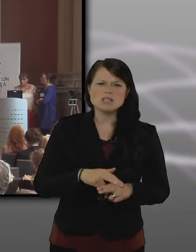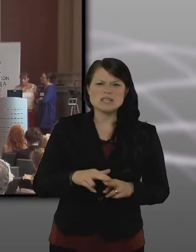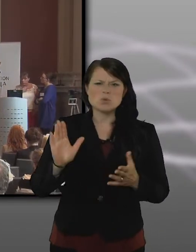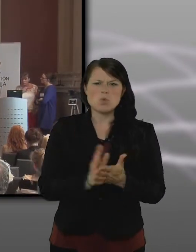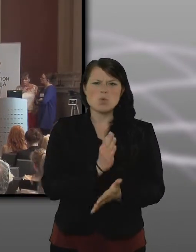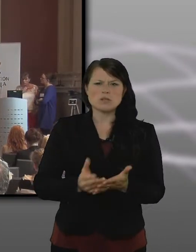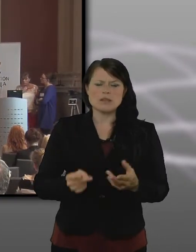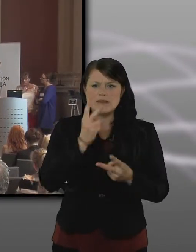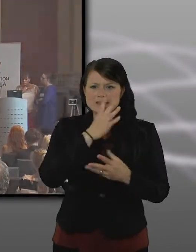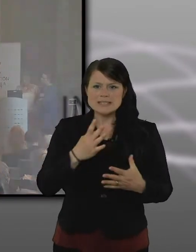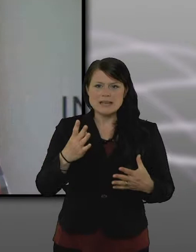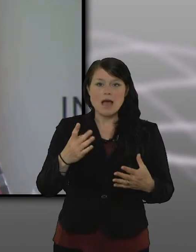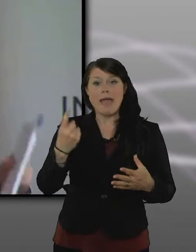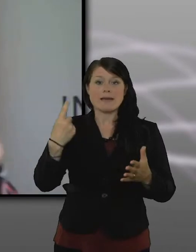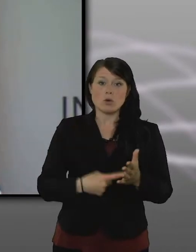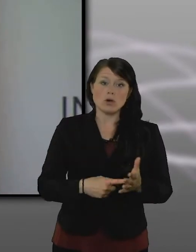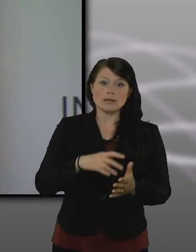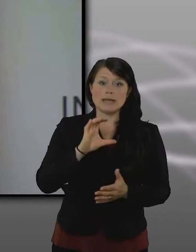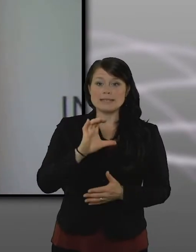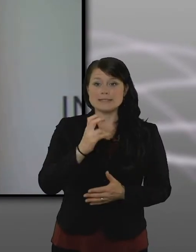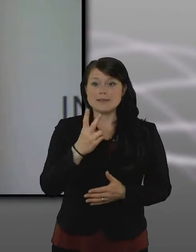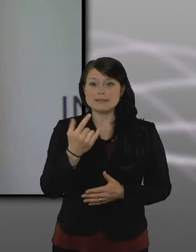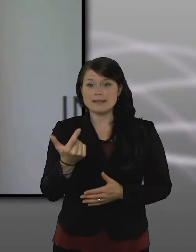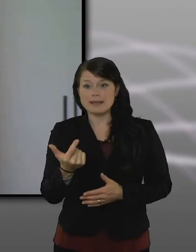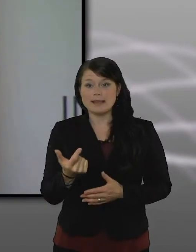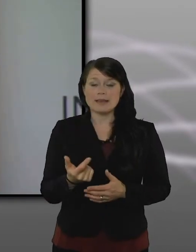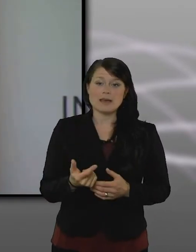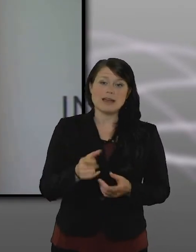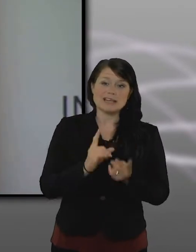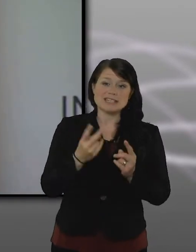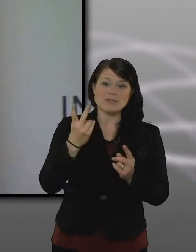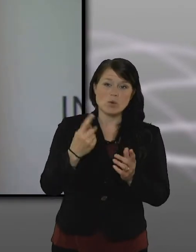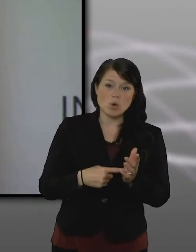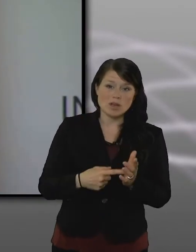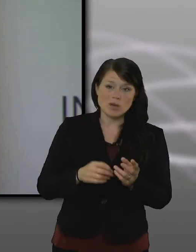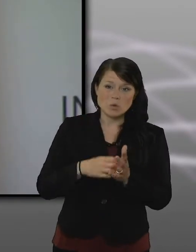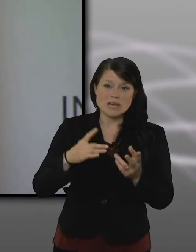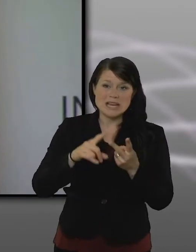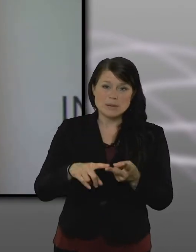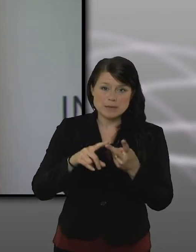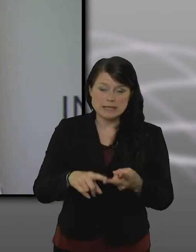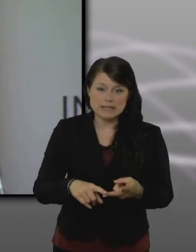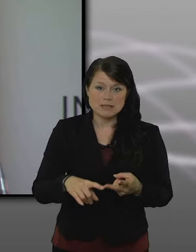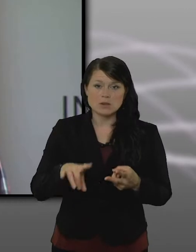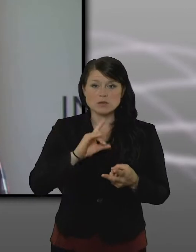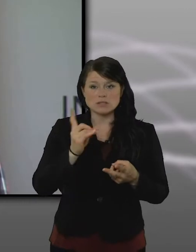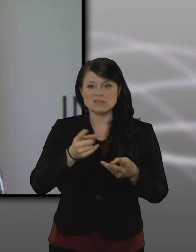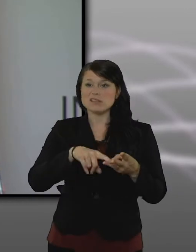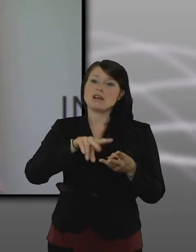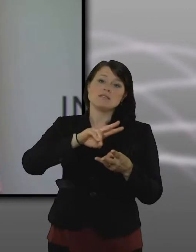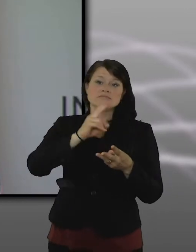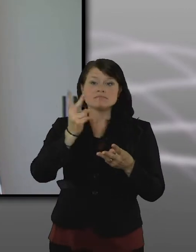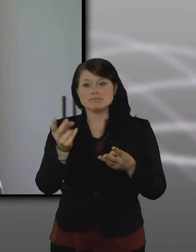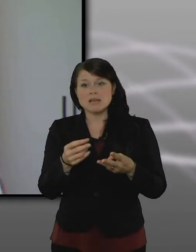här en gång i SVT. Eller kanske två gånger med en repris. Och kanske sen i den här så småningom play-funktionen några